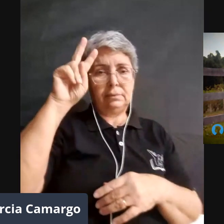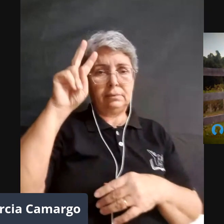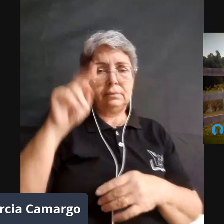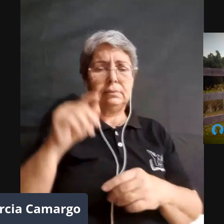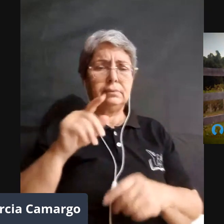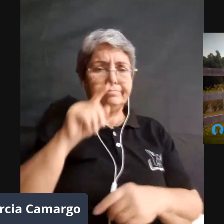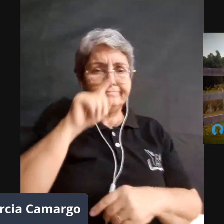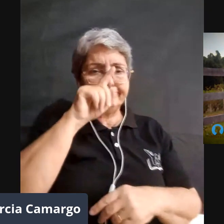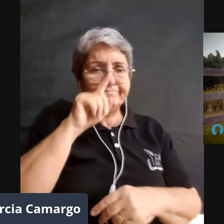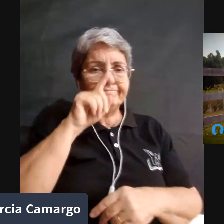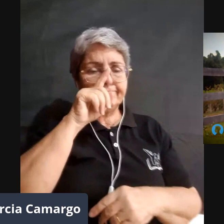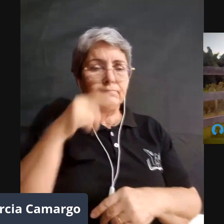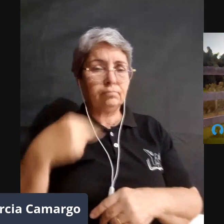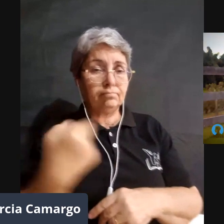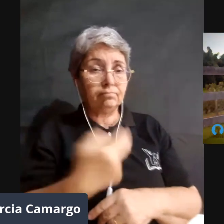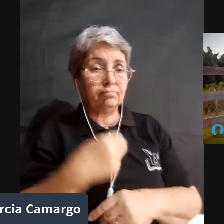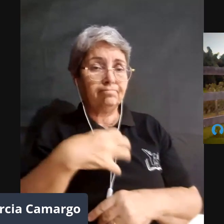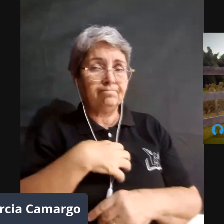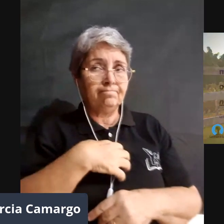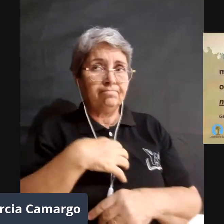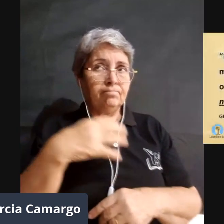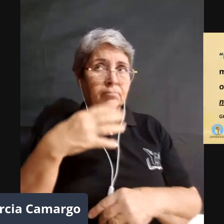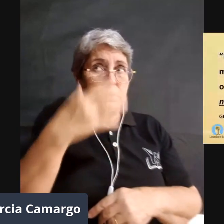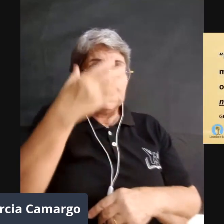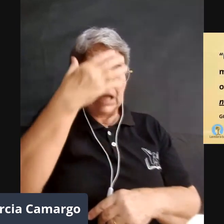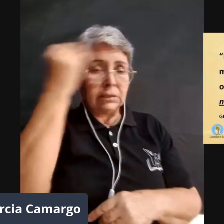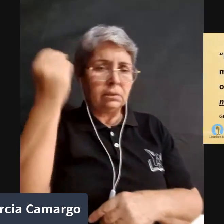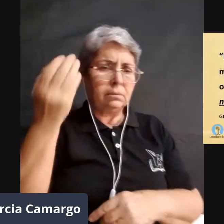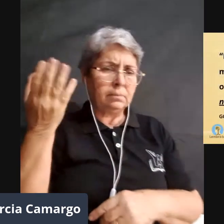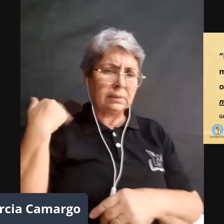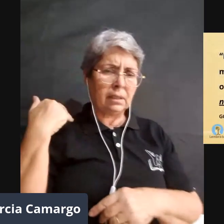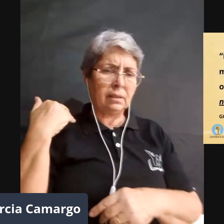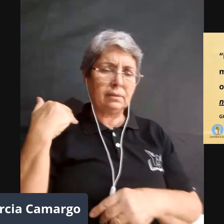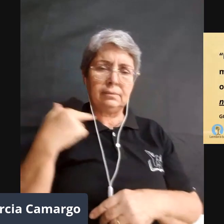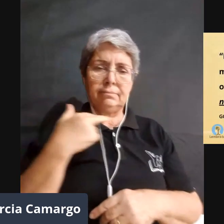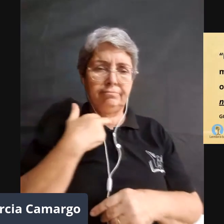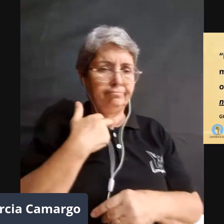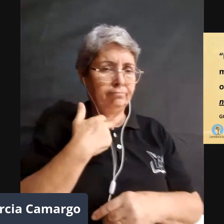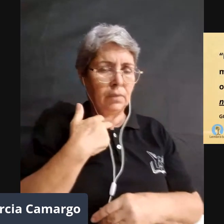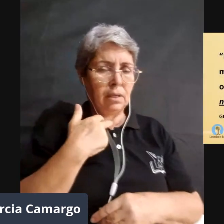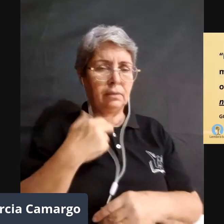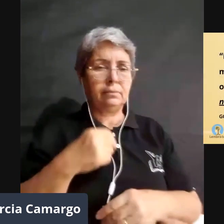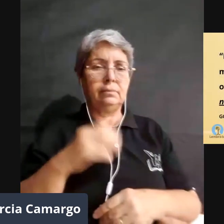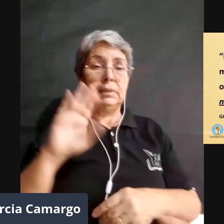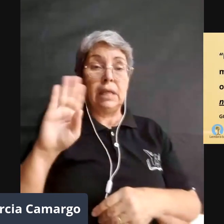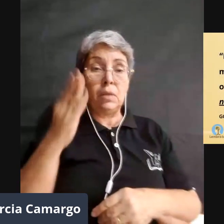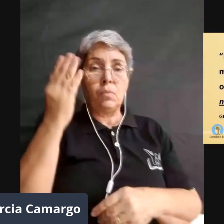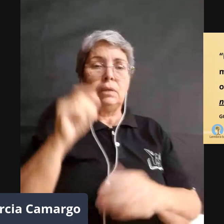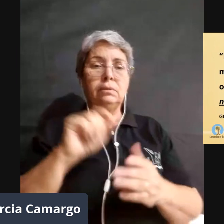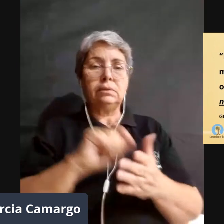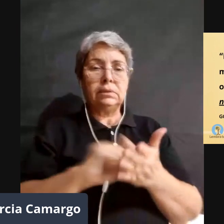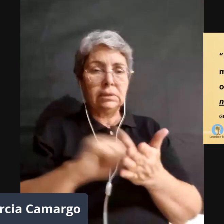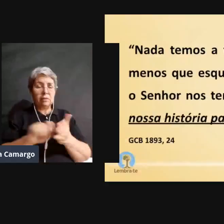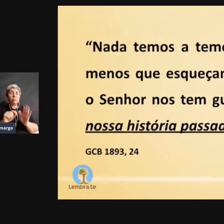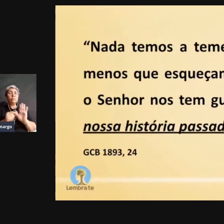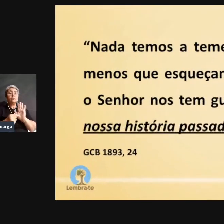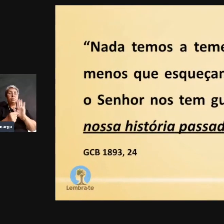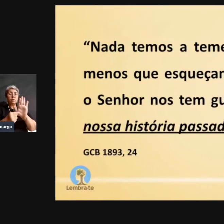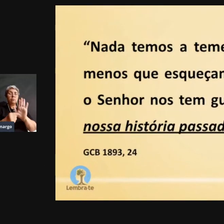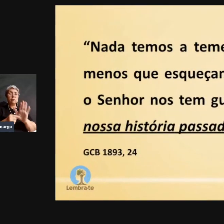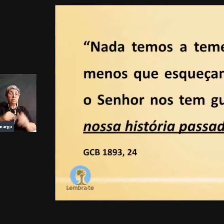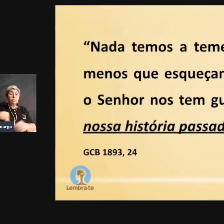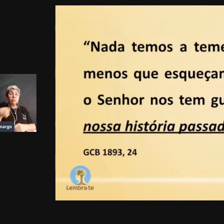nós esquecermos do nosso passado. Diz ela o seguinte: nada temos a temer quanto ao futuro, a menos que esqueçamos